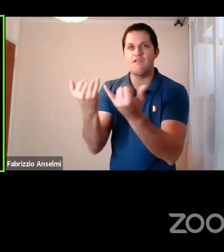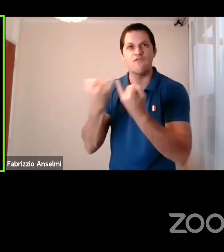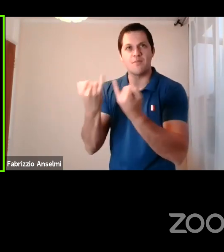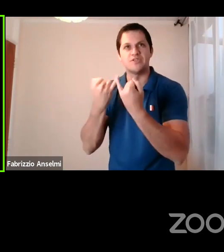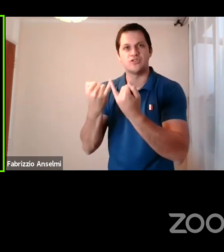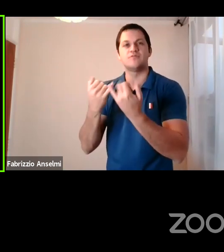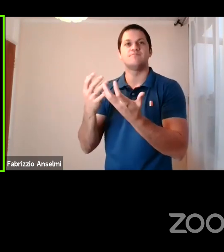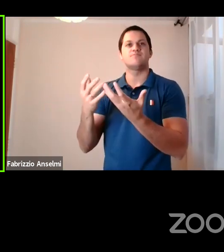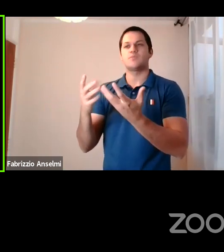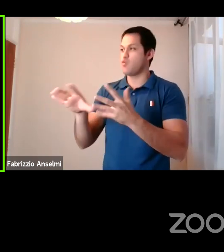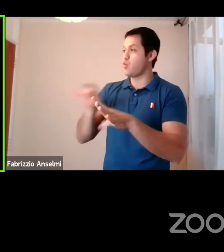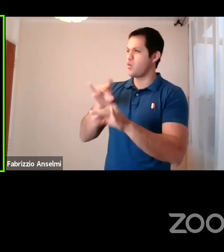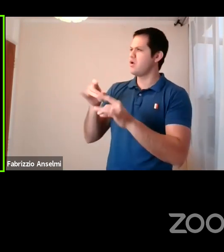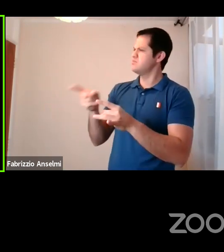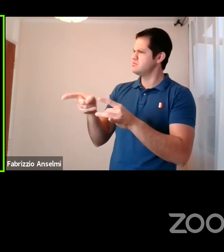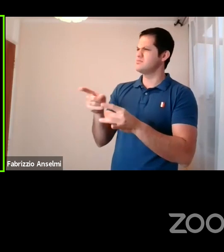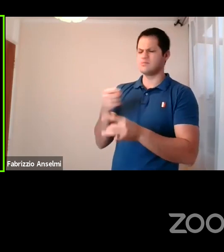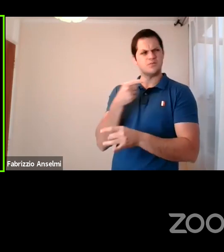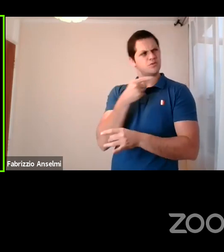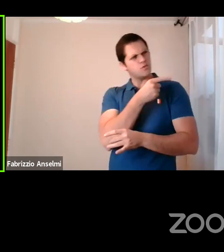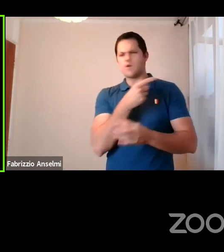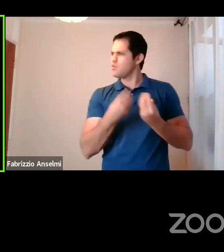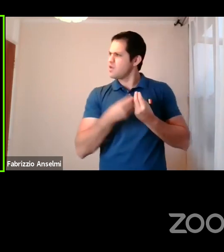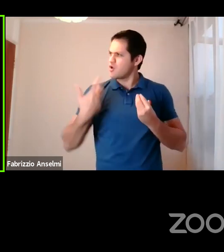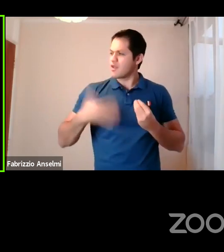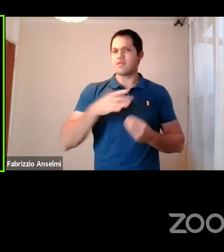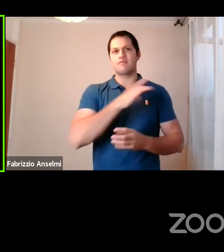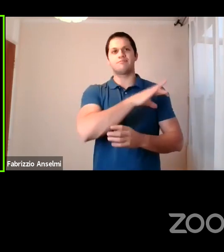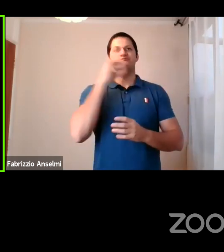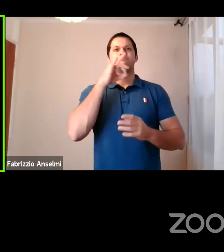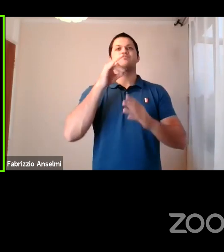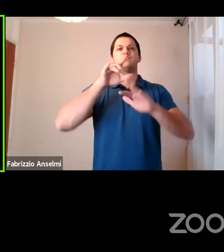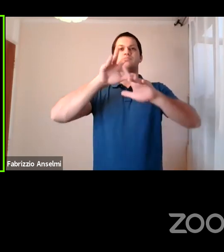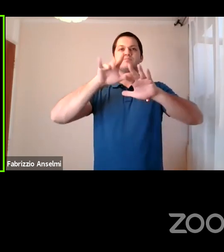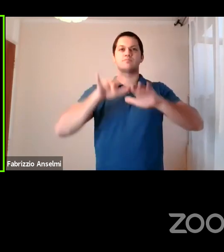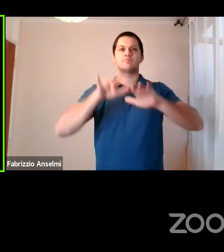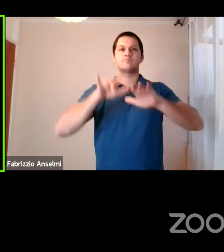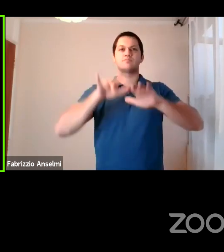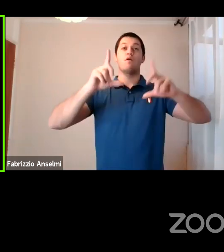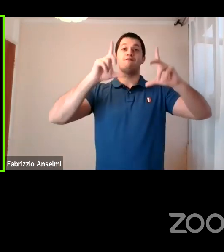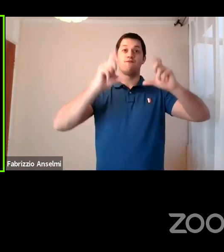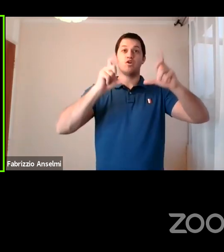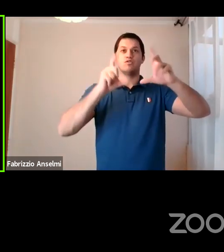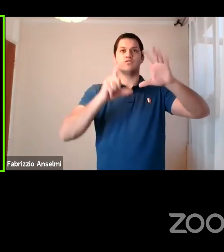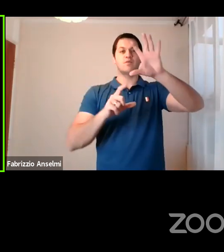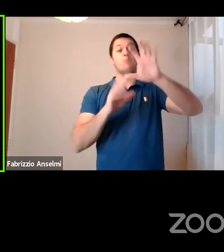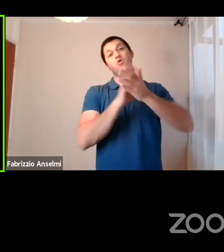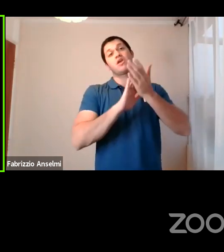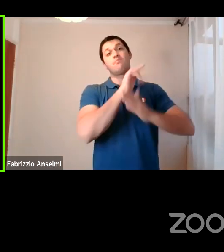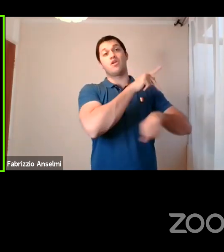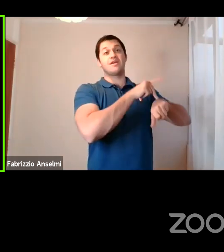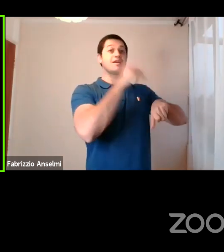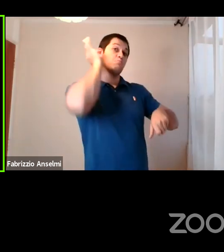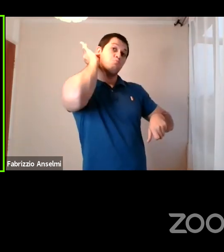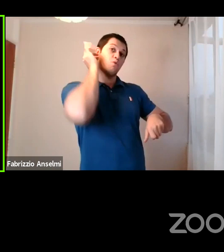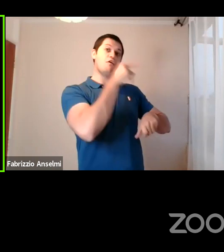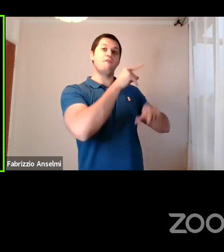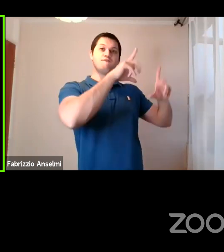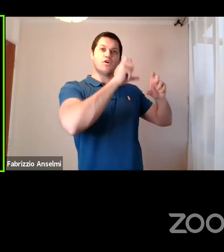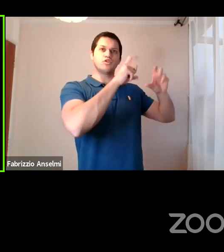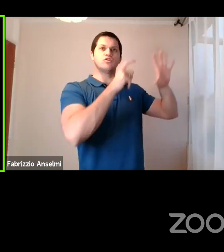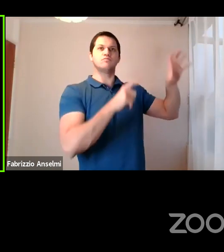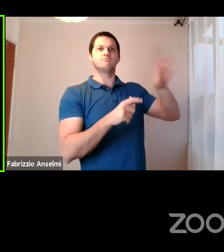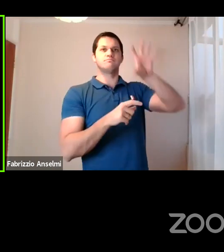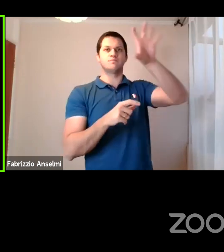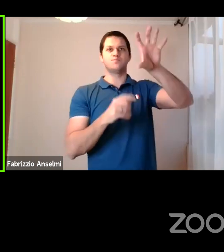kinesiología. Y desarrollamos piezas gráficas que mantenían la foto de la mujer y una breve reseña